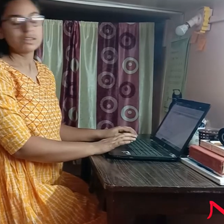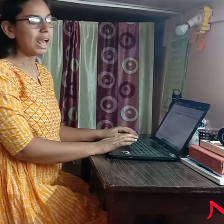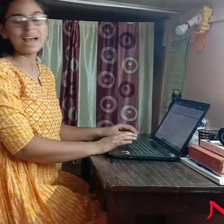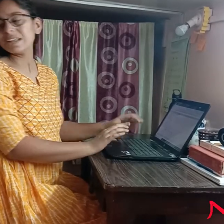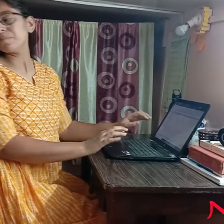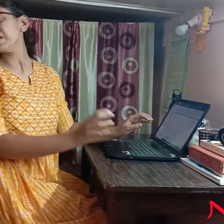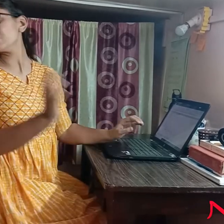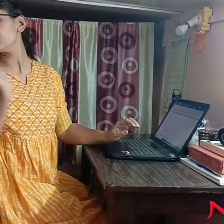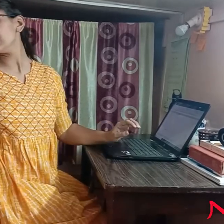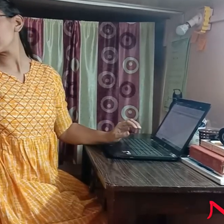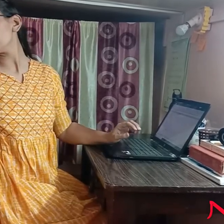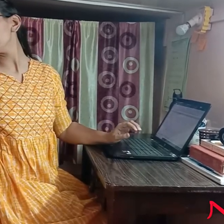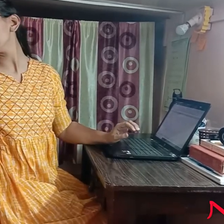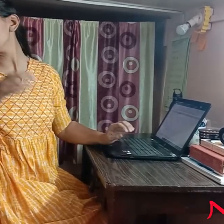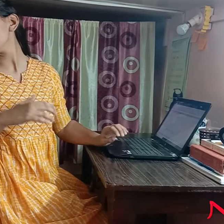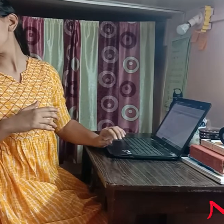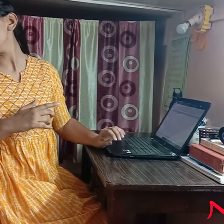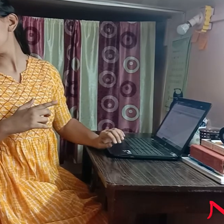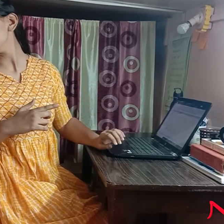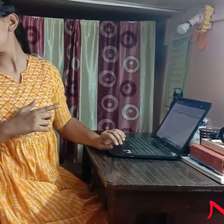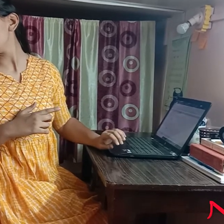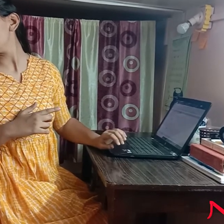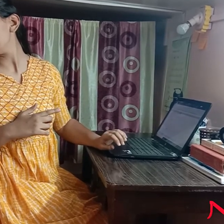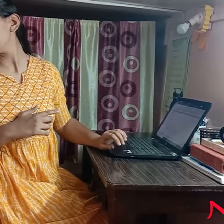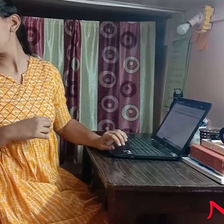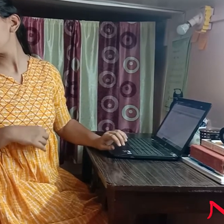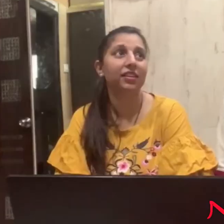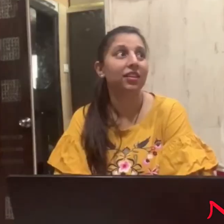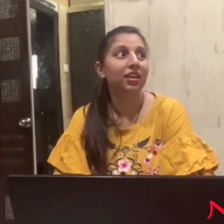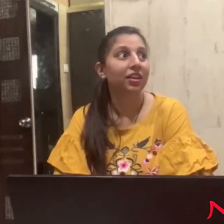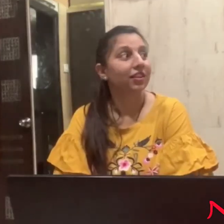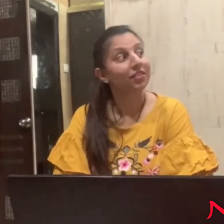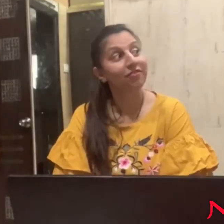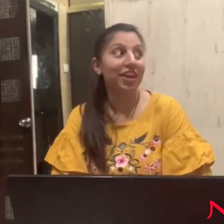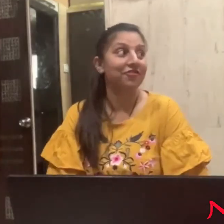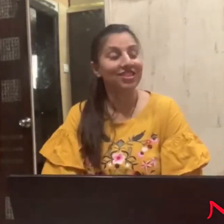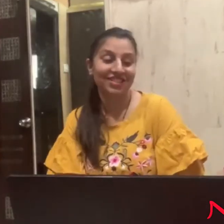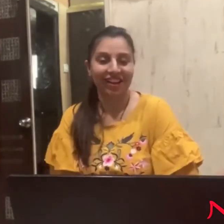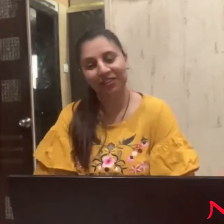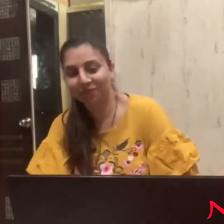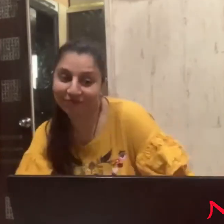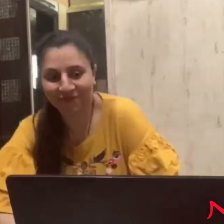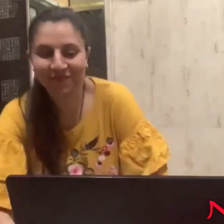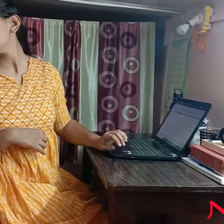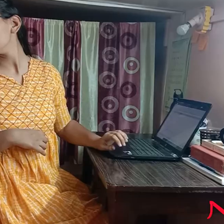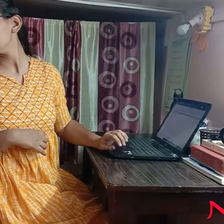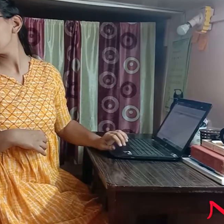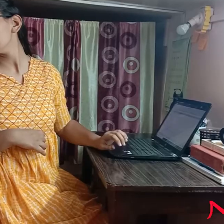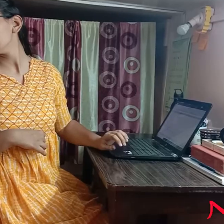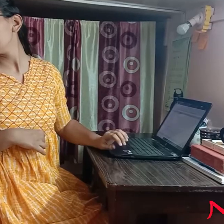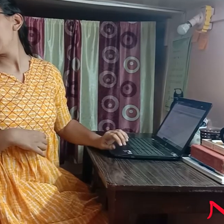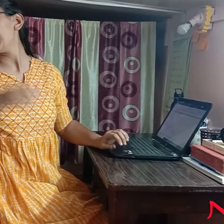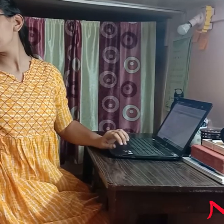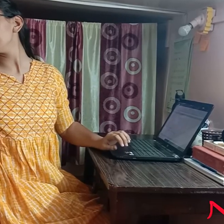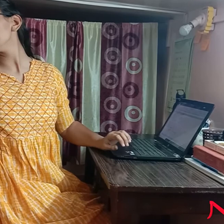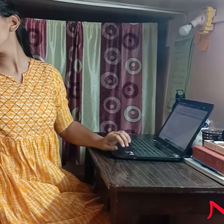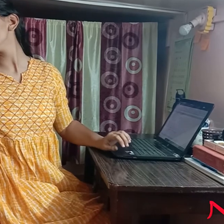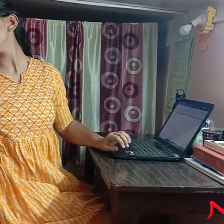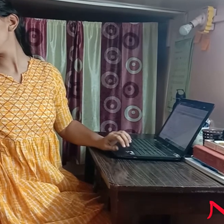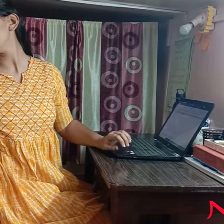फ्रूट्स नहीं खाने अरे प्लीज मुझे डिस्टर्ब मत करो मेरी मीटिंग चालू है चल हम जाके वेफर्स और चिप्स लेके आ अच्छा फिर तुम्हें जो लेना है ले